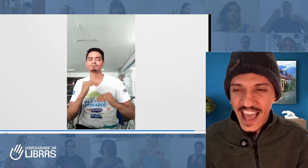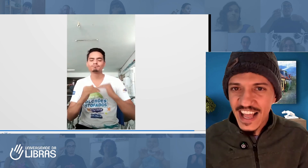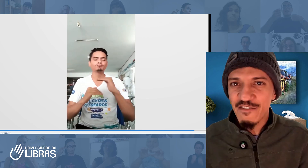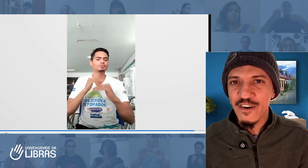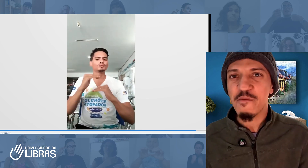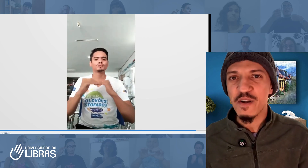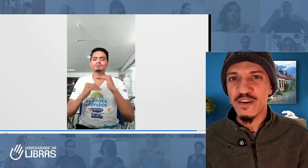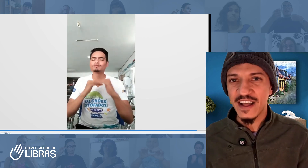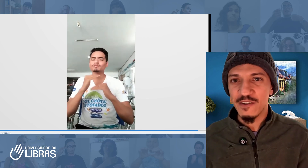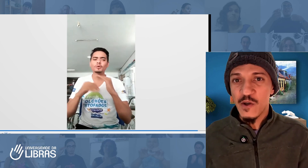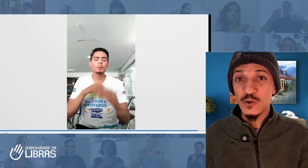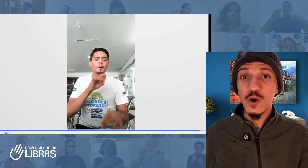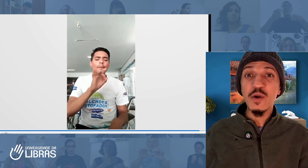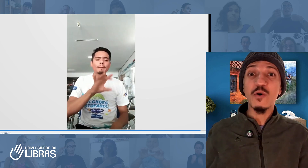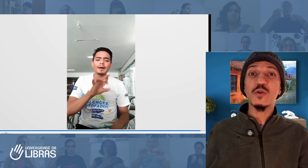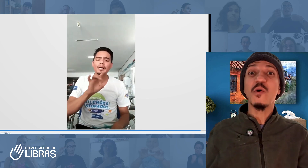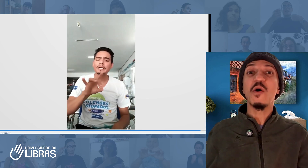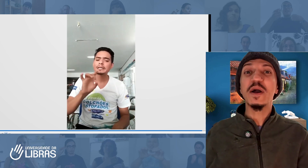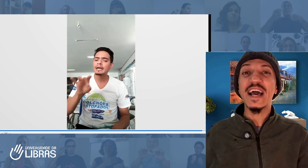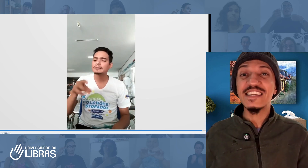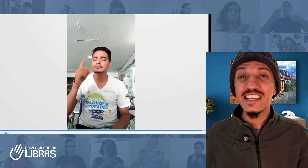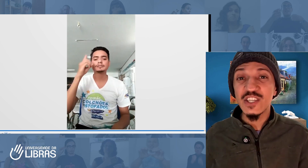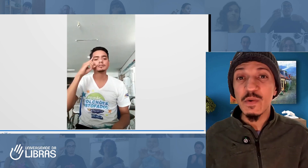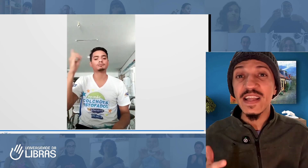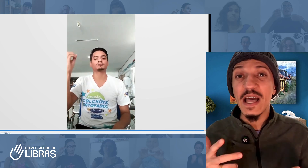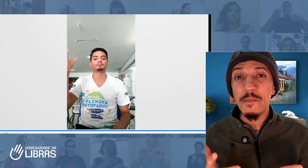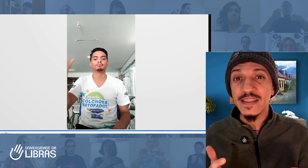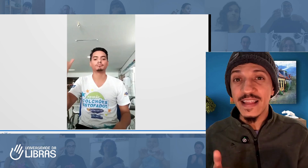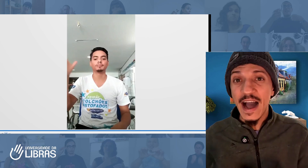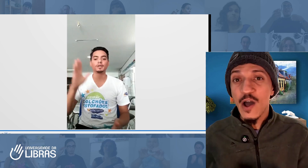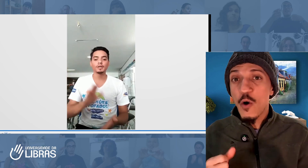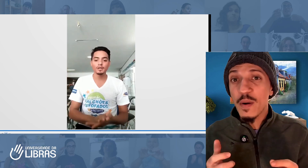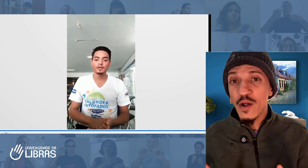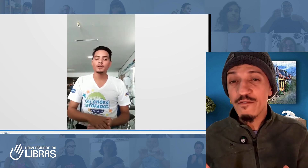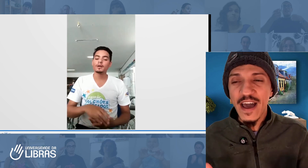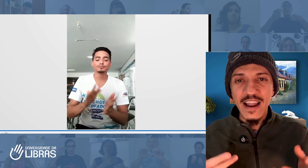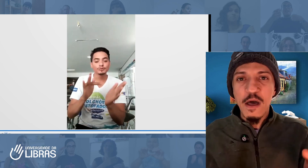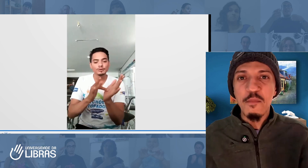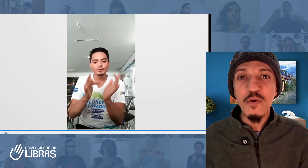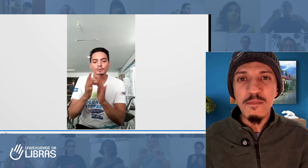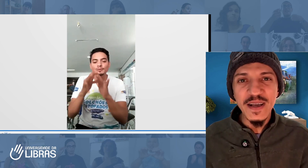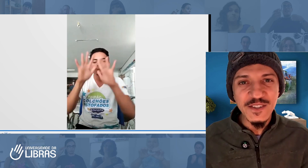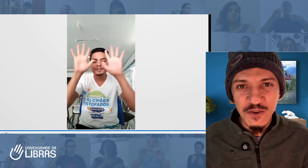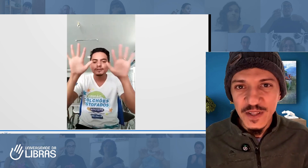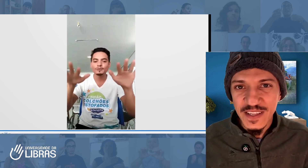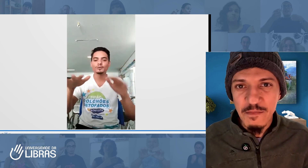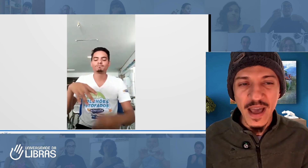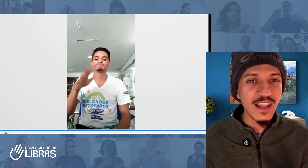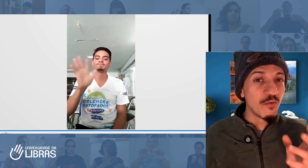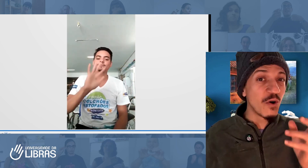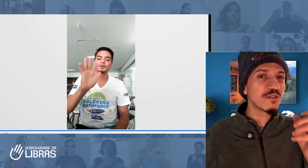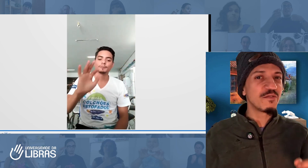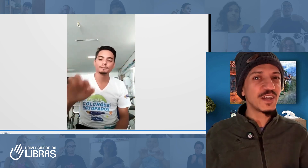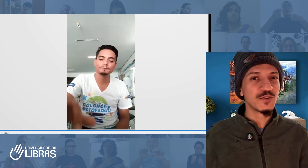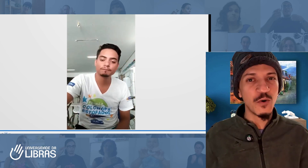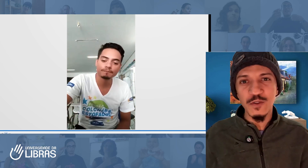foi aprovado. O John me contou como que ele se sentiu a interpretar uma novela para uma amiga surda também, num outro vídeo, num outro